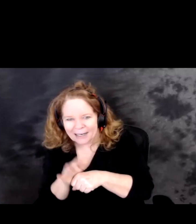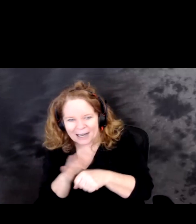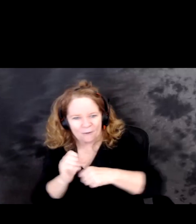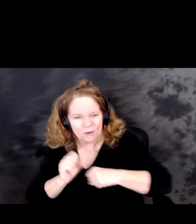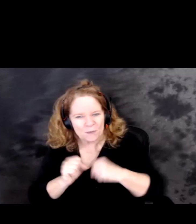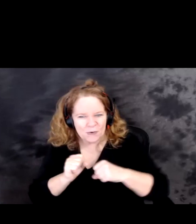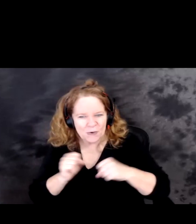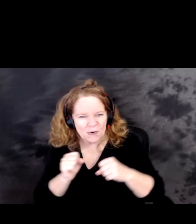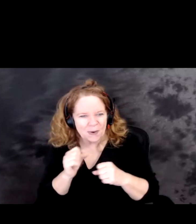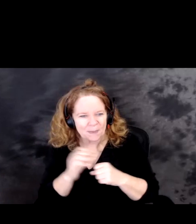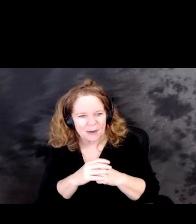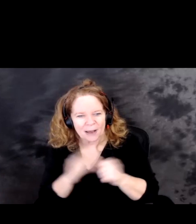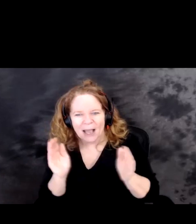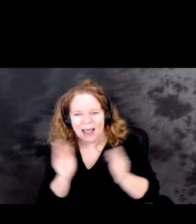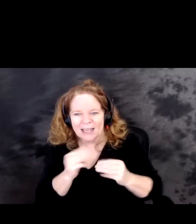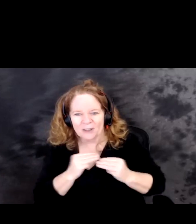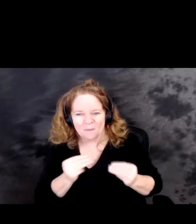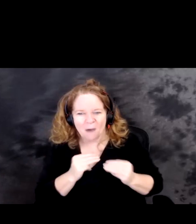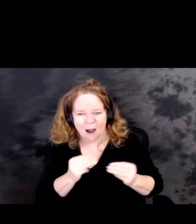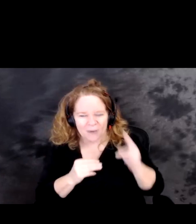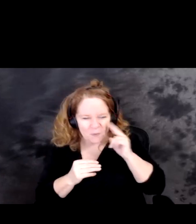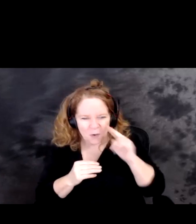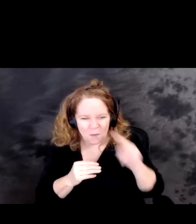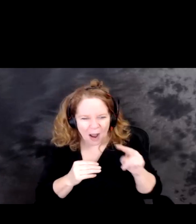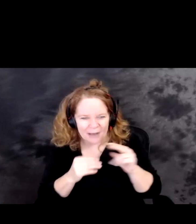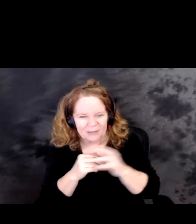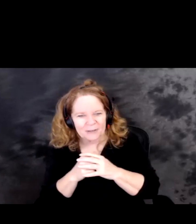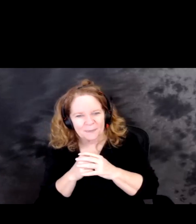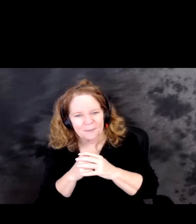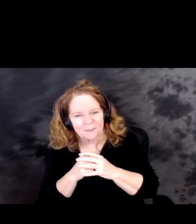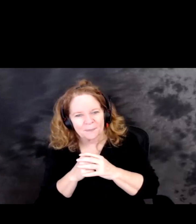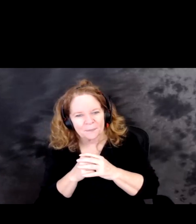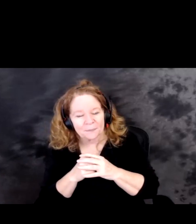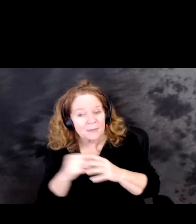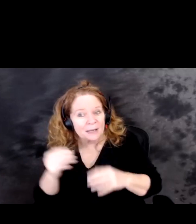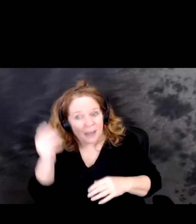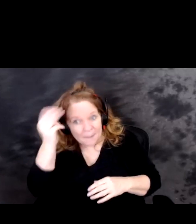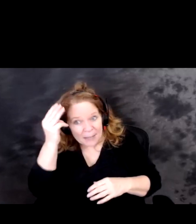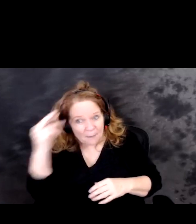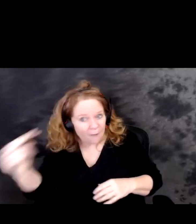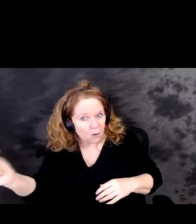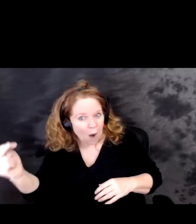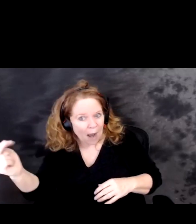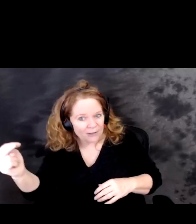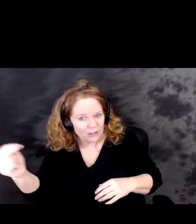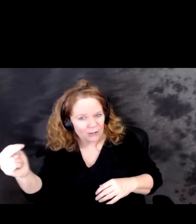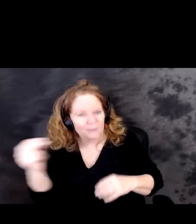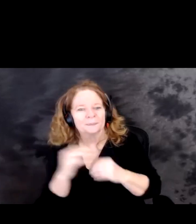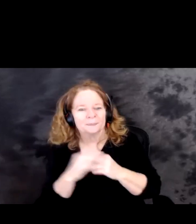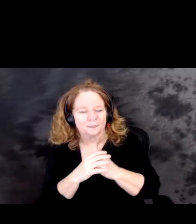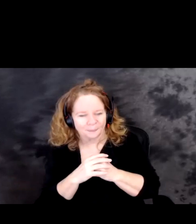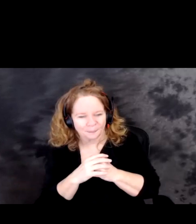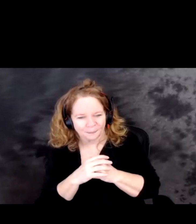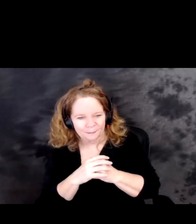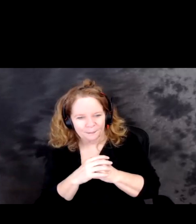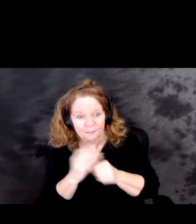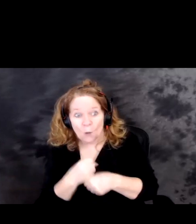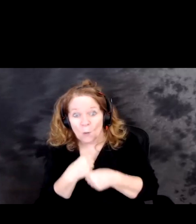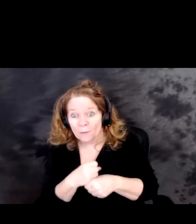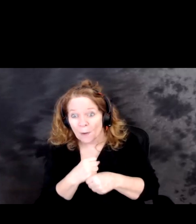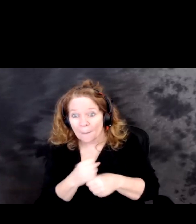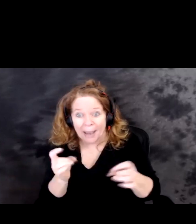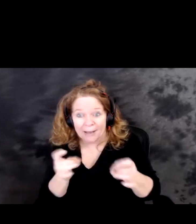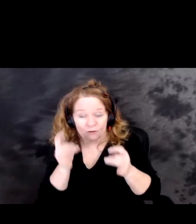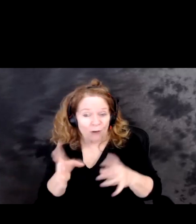Uy, tengo un poquito de espacio. Marvin, el pequeño, nos puede mirar aquí. Y luego Marvin, más grande, nos puede mirar aquí de